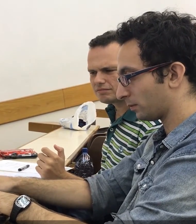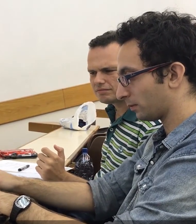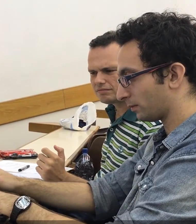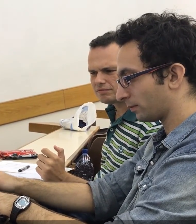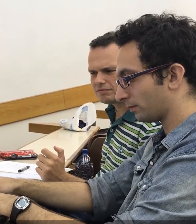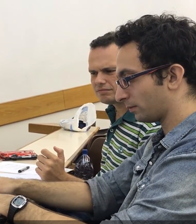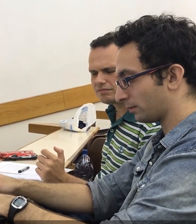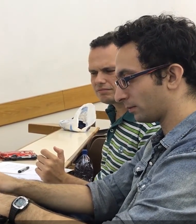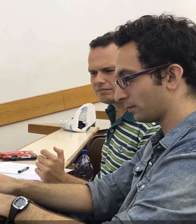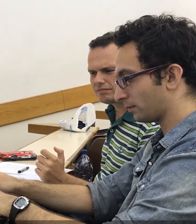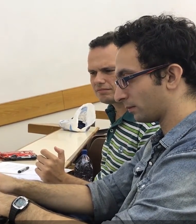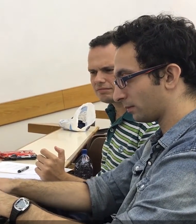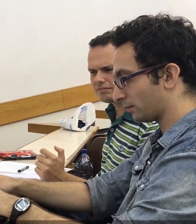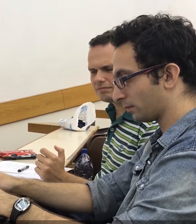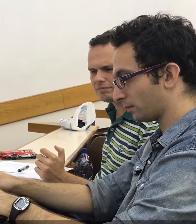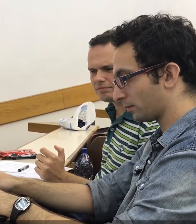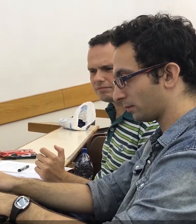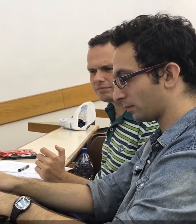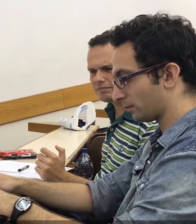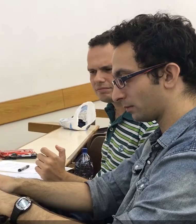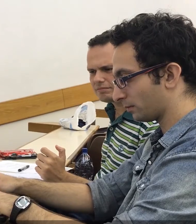ביניהן.